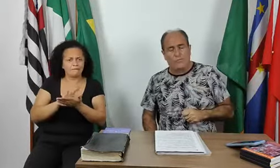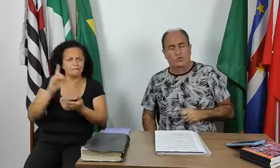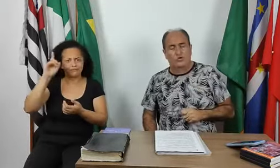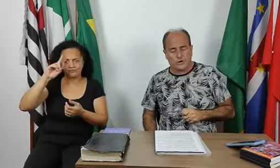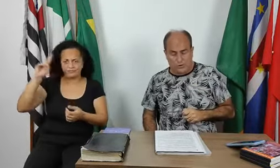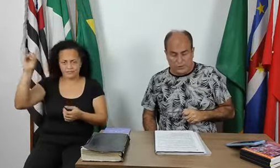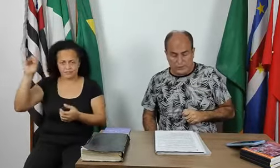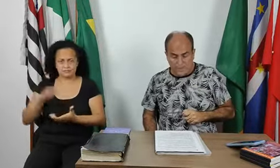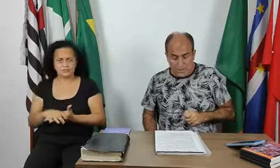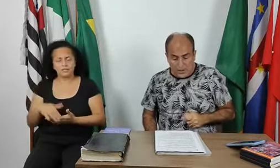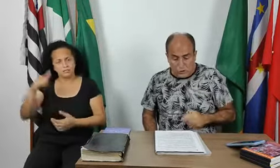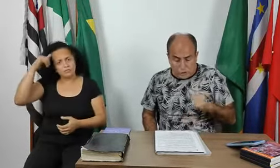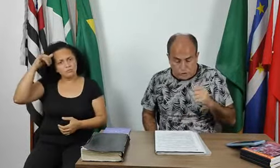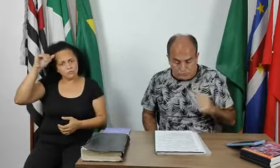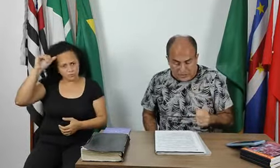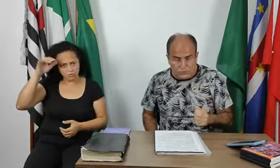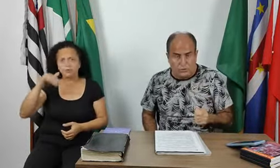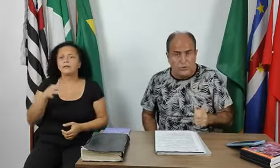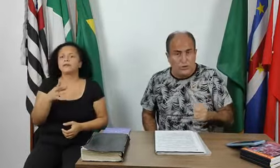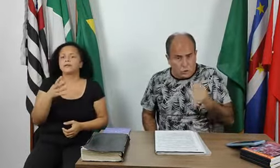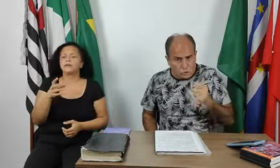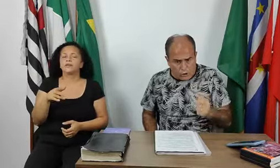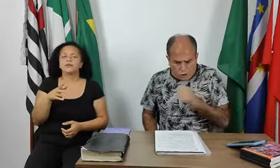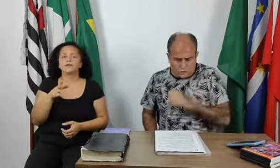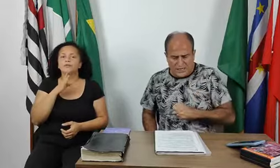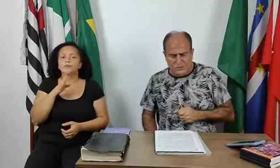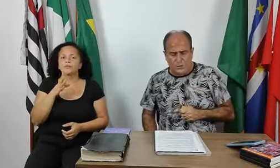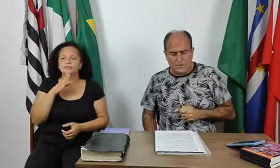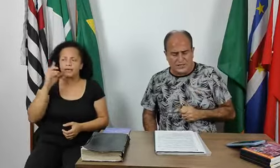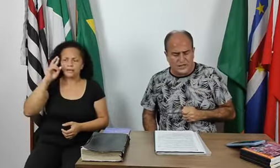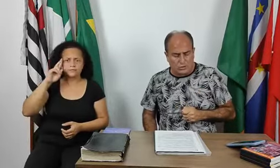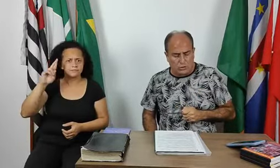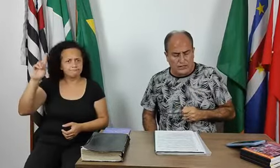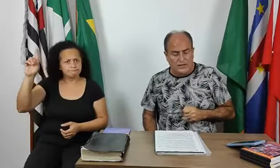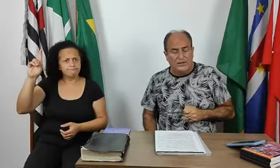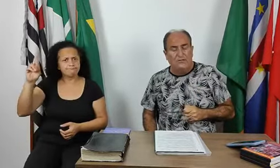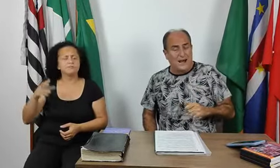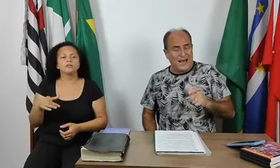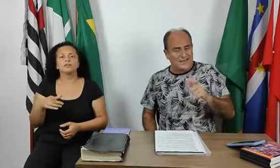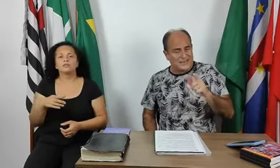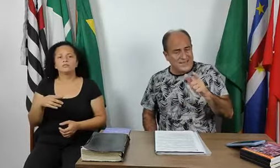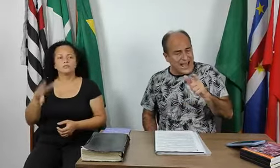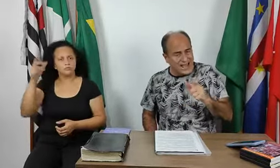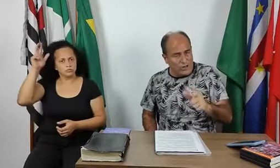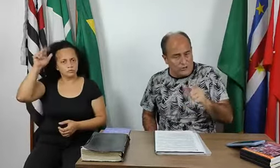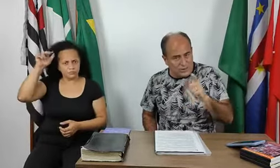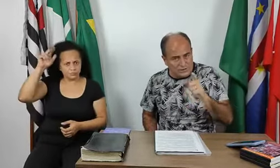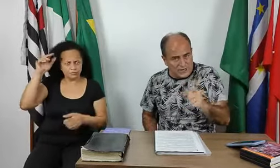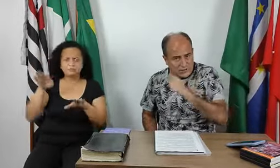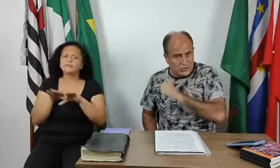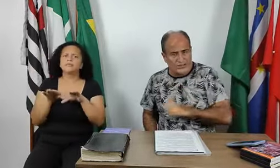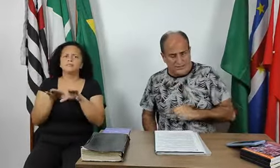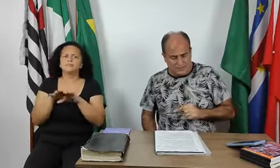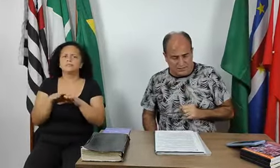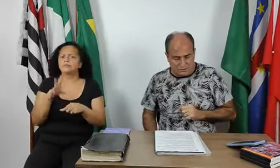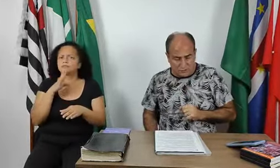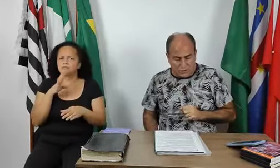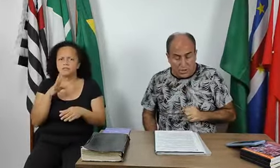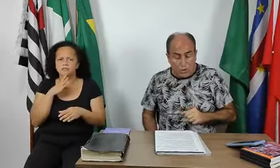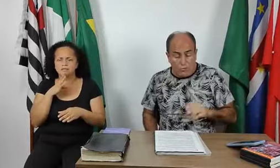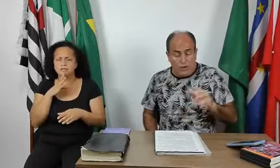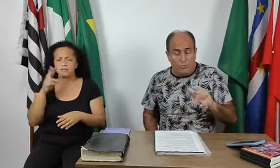seu possuidor, o jumento, o dono da sua manjedoura, mas Israel não tem